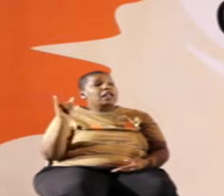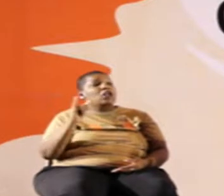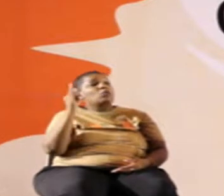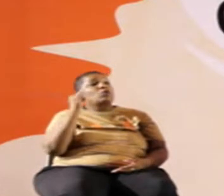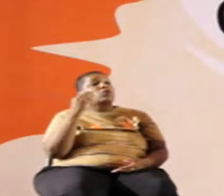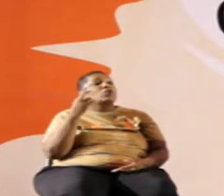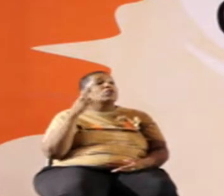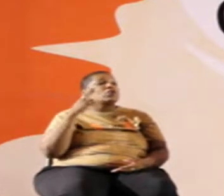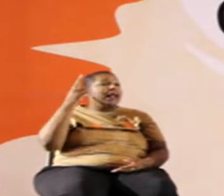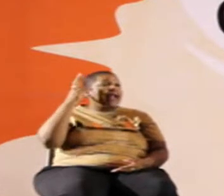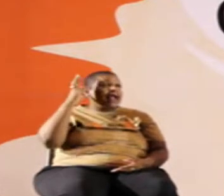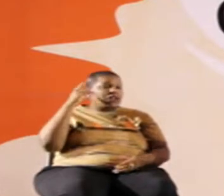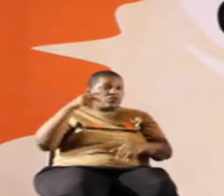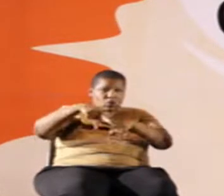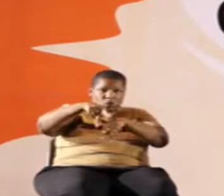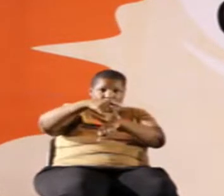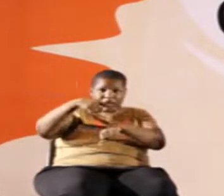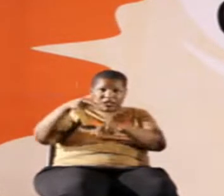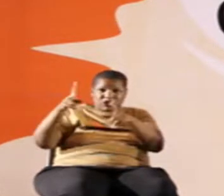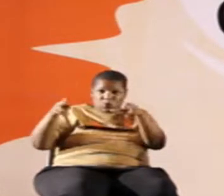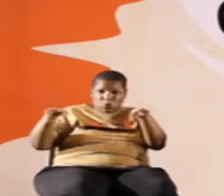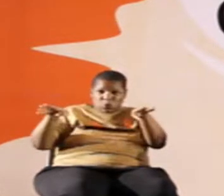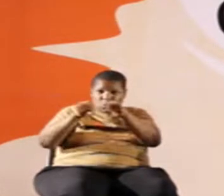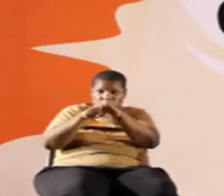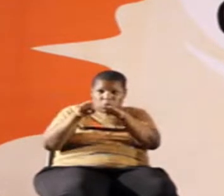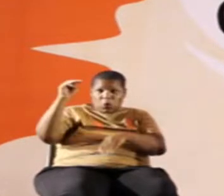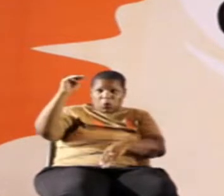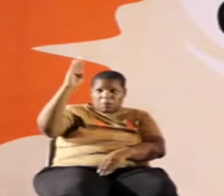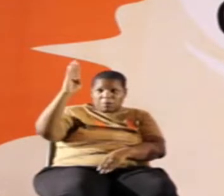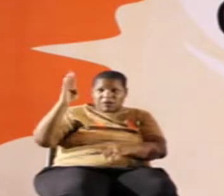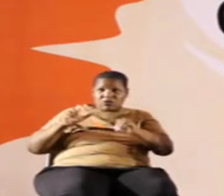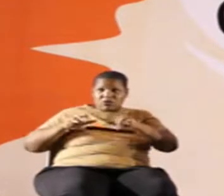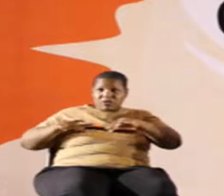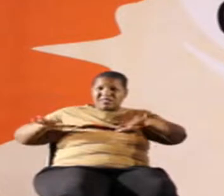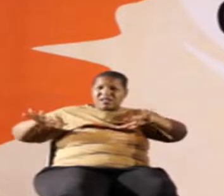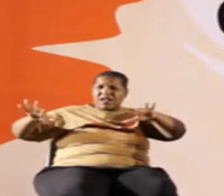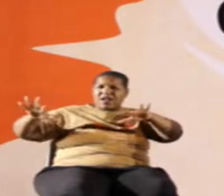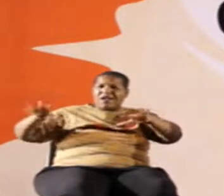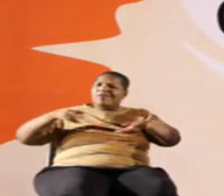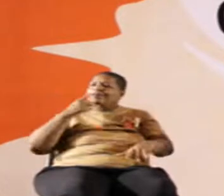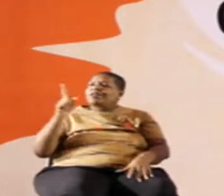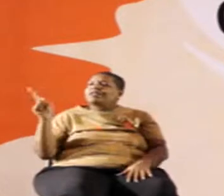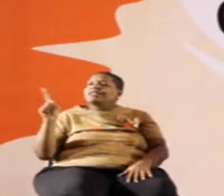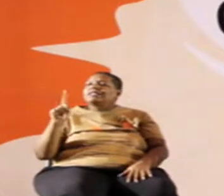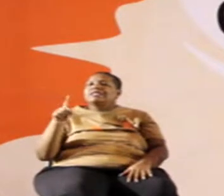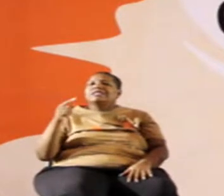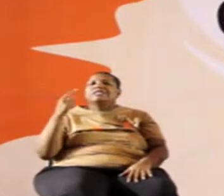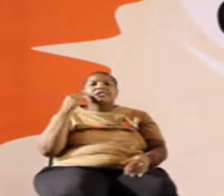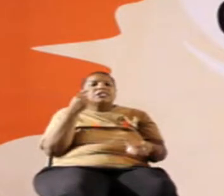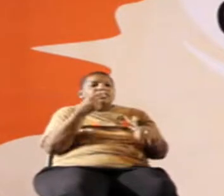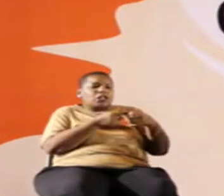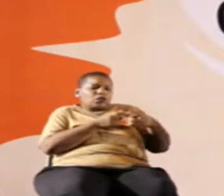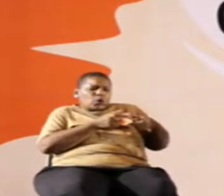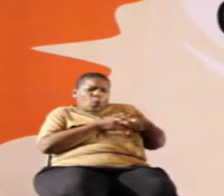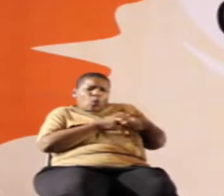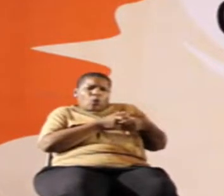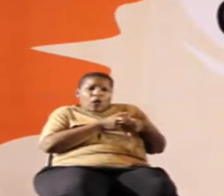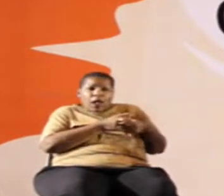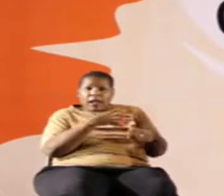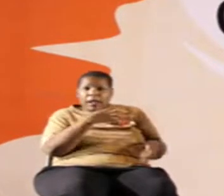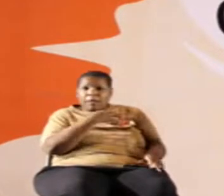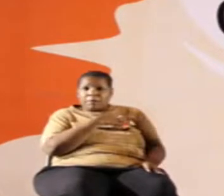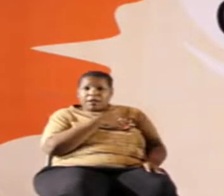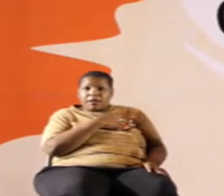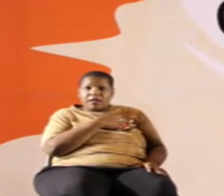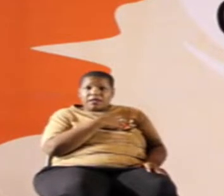do rádio para um país como o Brasil, com essa dimensão, com nível de exclusão. Por exemplo, eu nasci numa cidadezinha lá no interior da Bahia, em